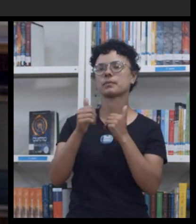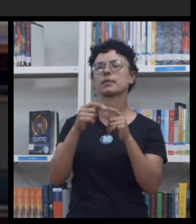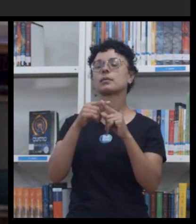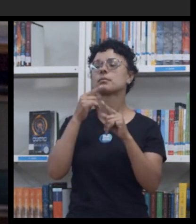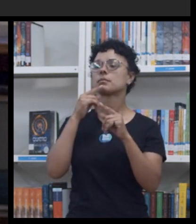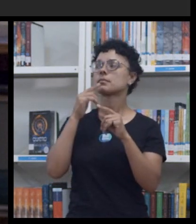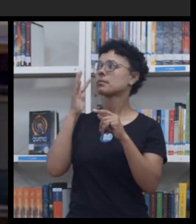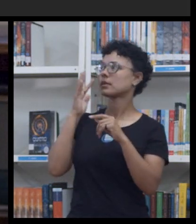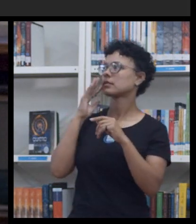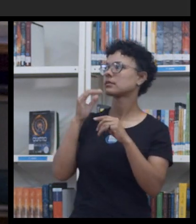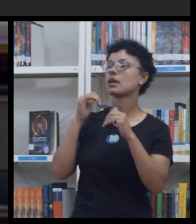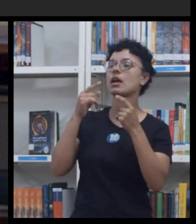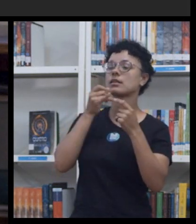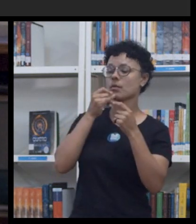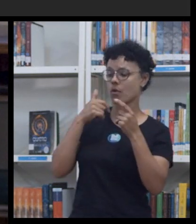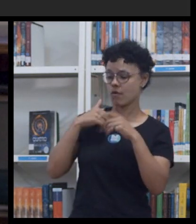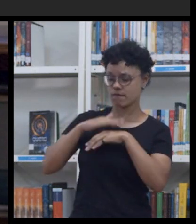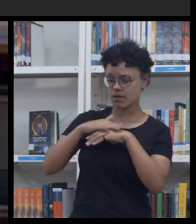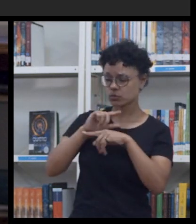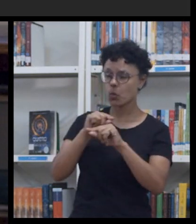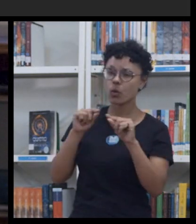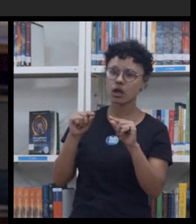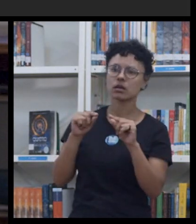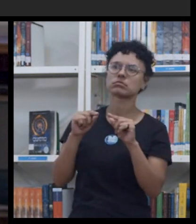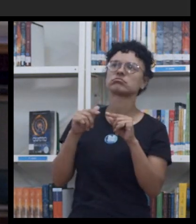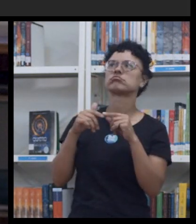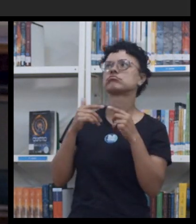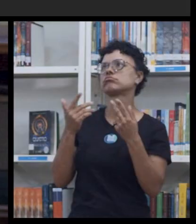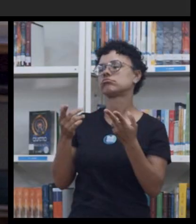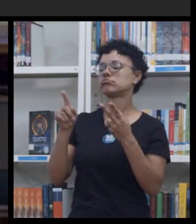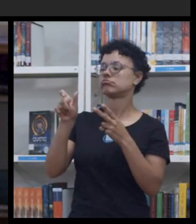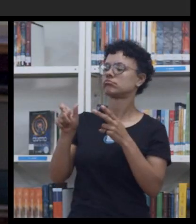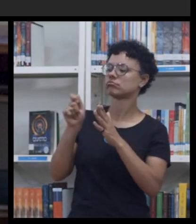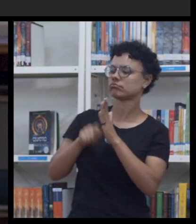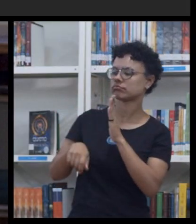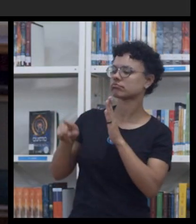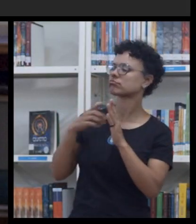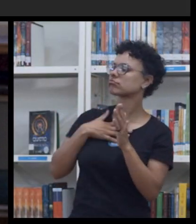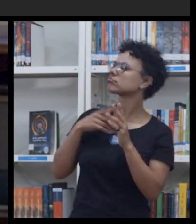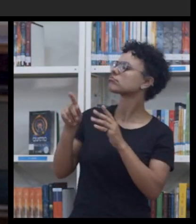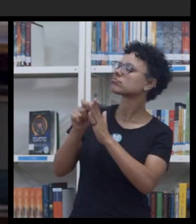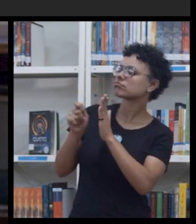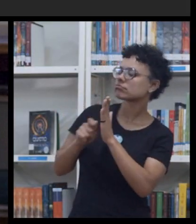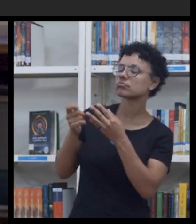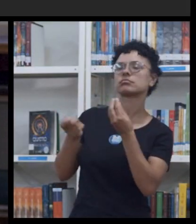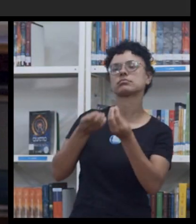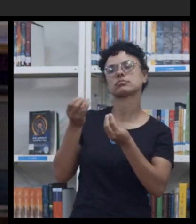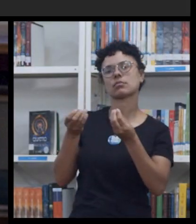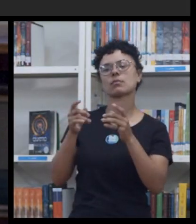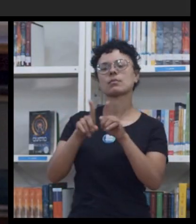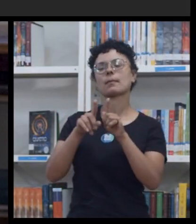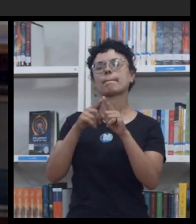próprios. O que eu faria? O que o autor que eu gosto faria?